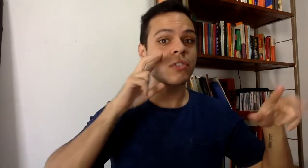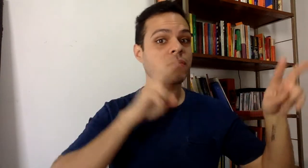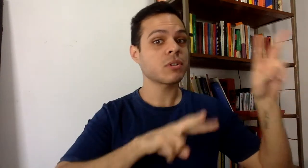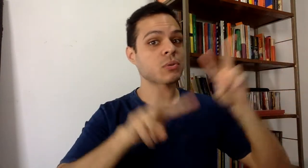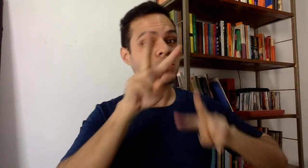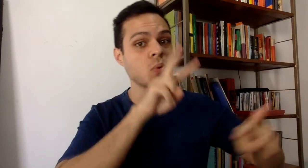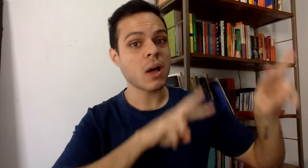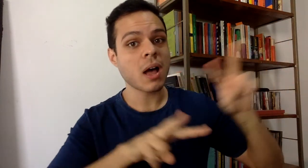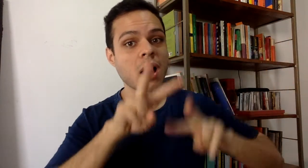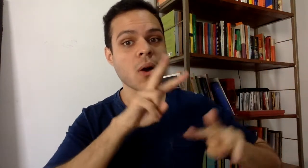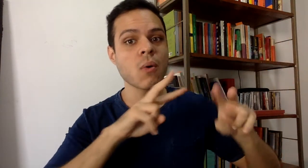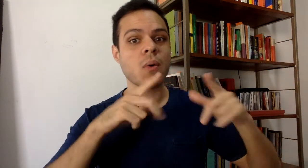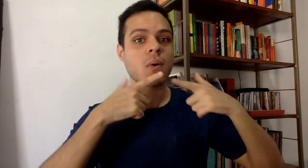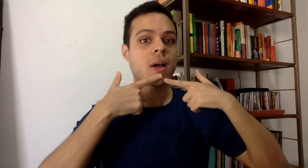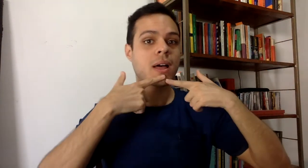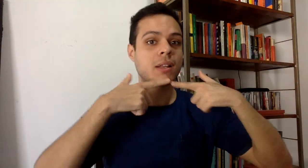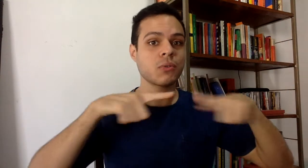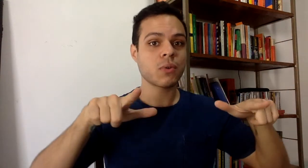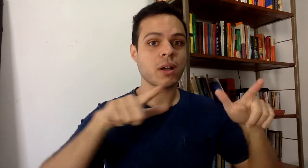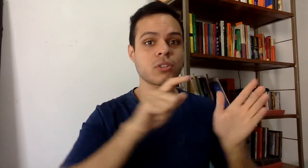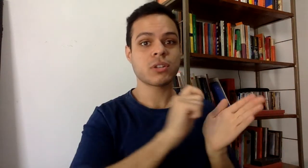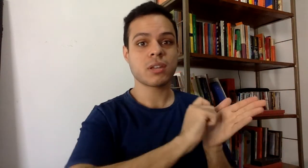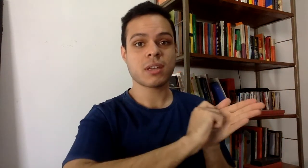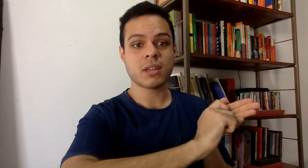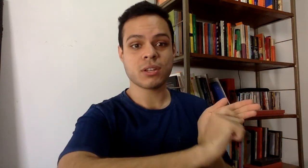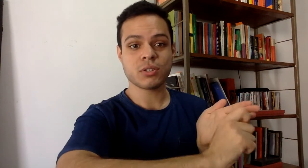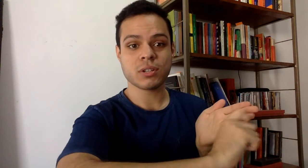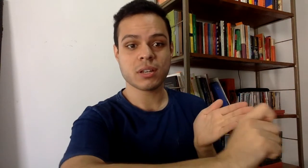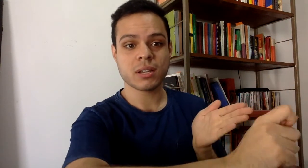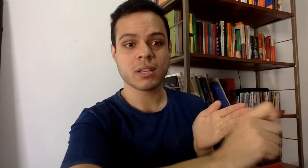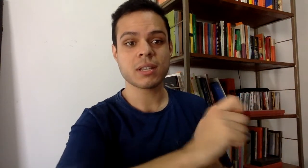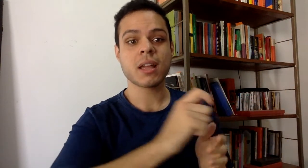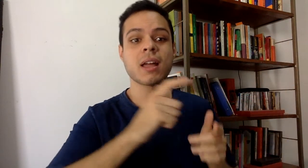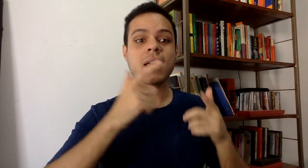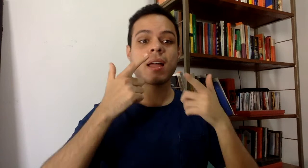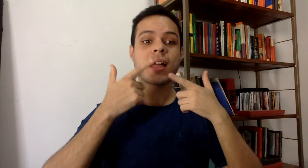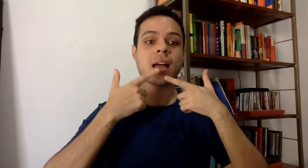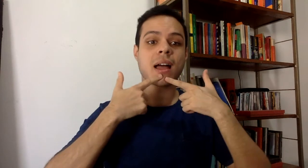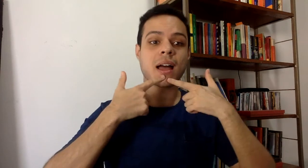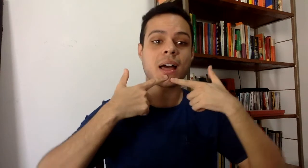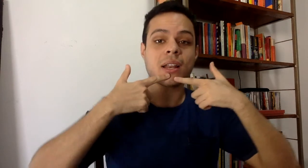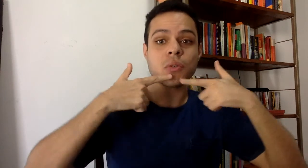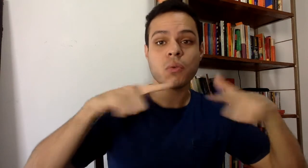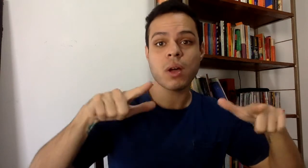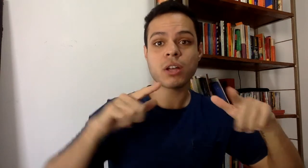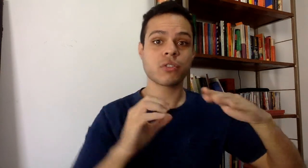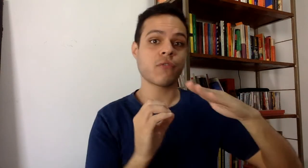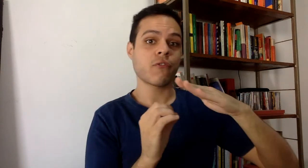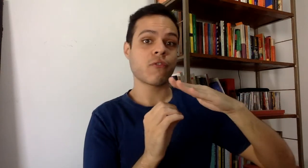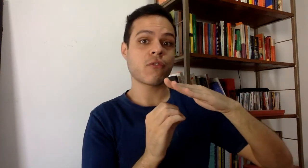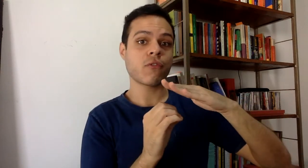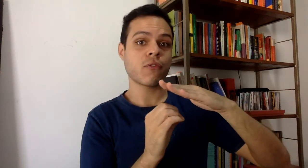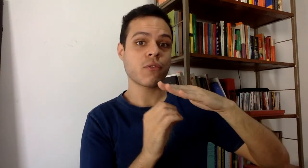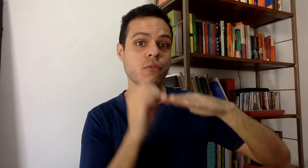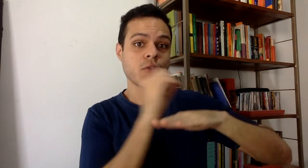Também pode significar linguagens visuais, linguagem escrita, linguagem formal